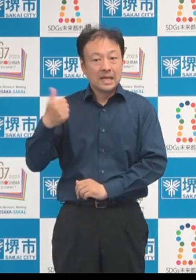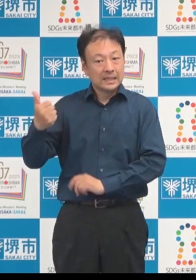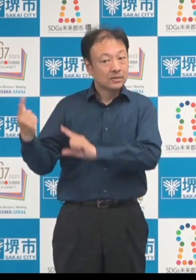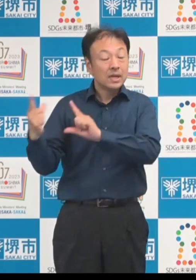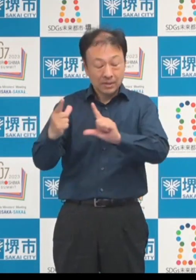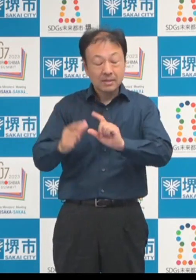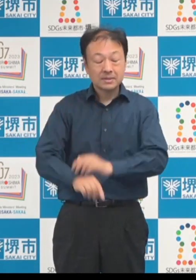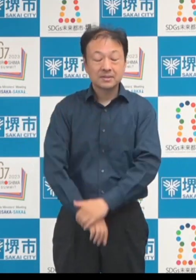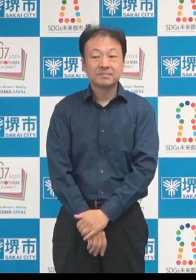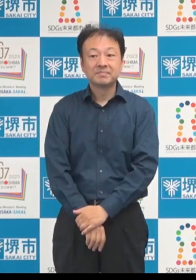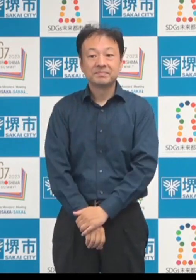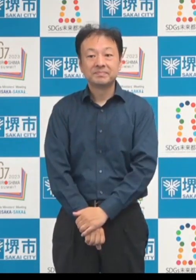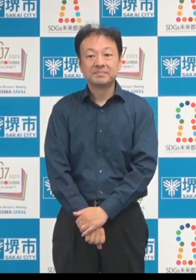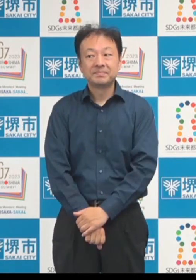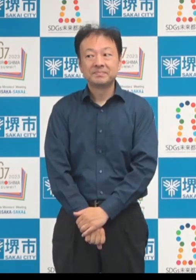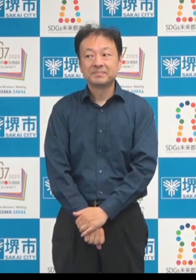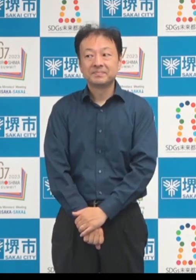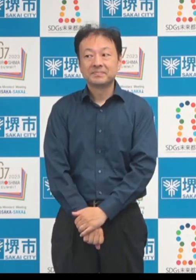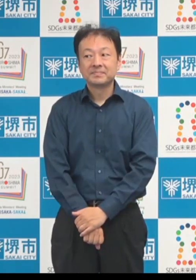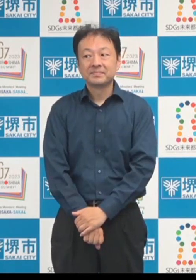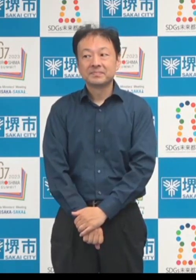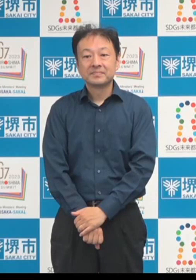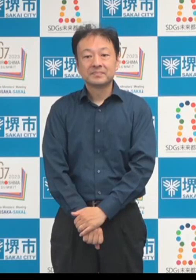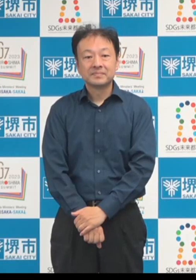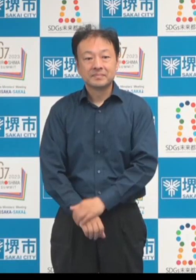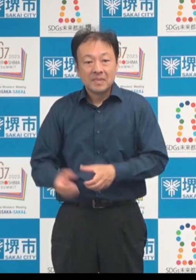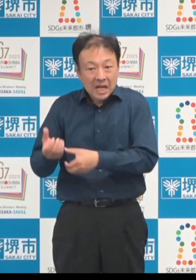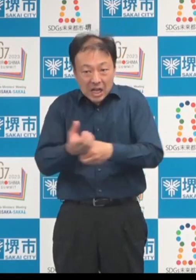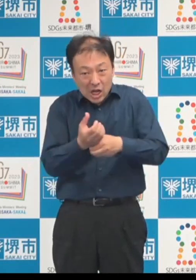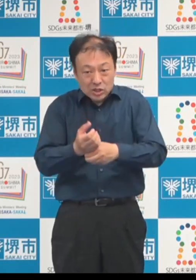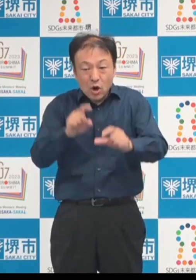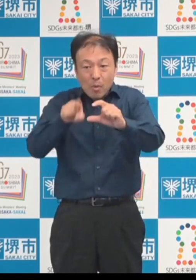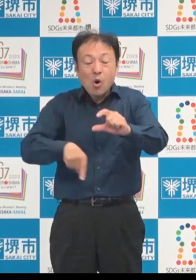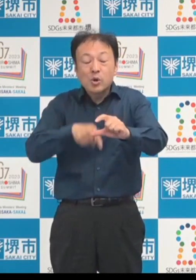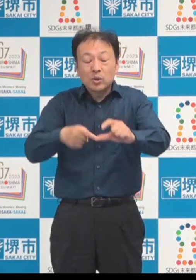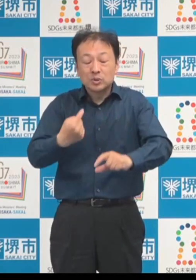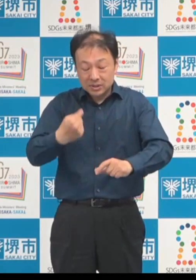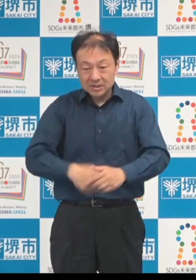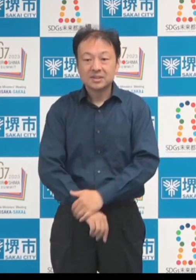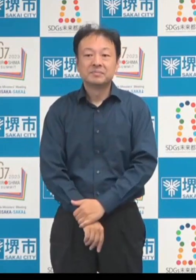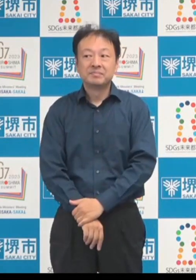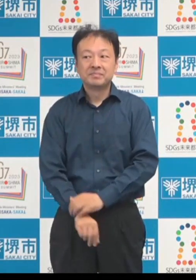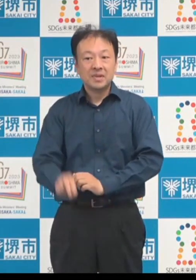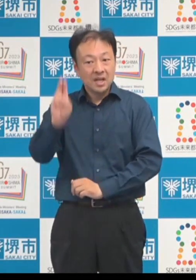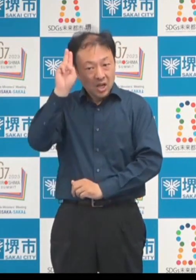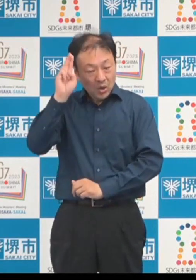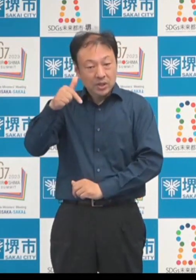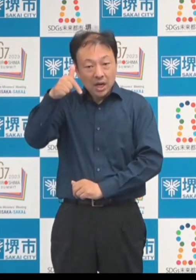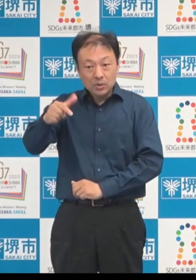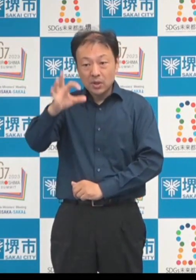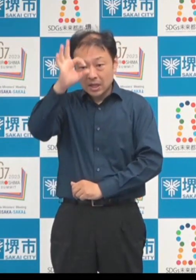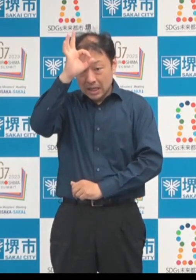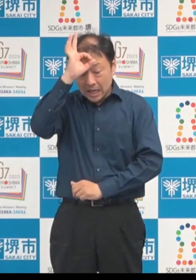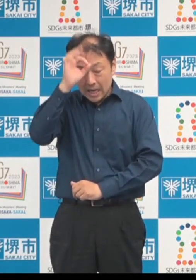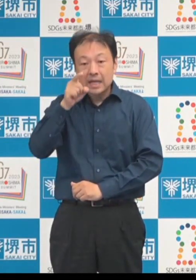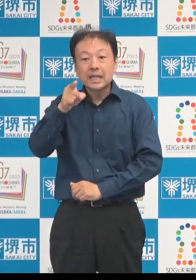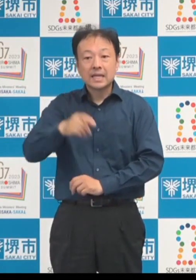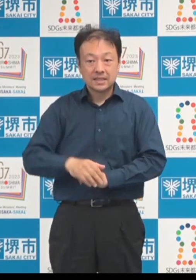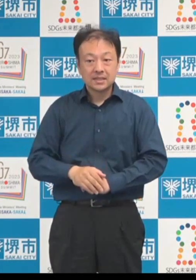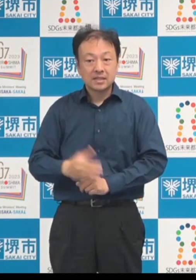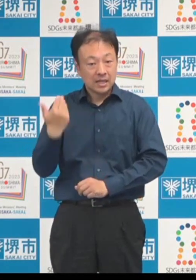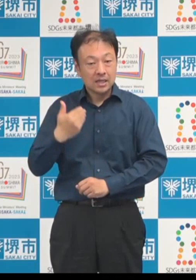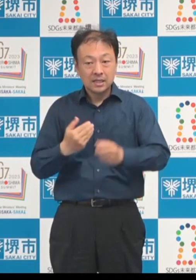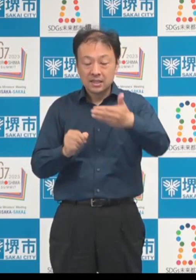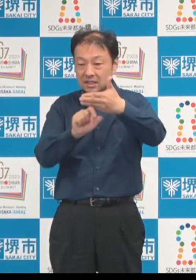願いします。 すみません、消防局の金井と申します。大阪府警の方は、もう9月